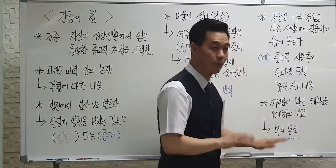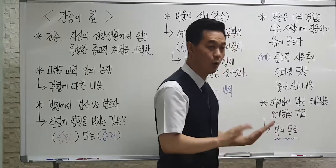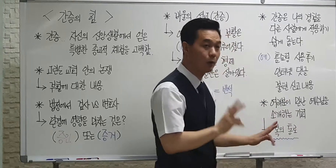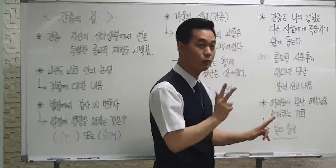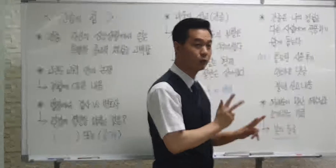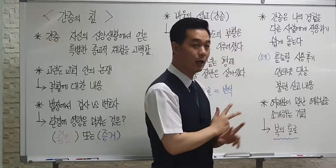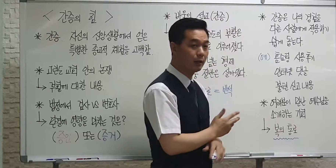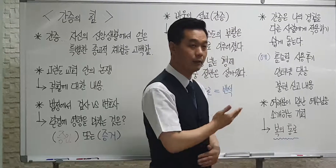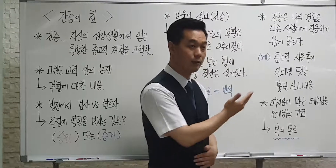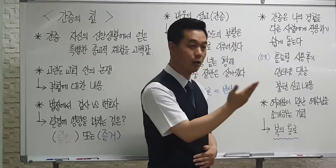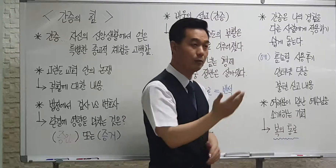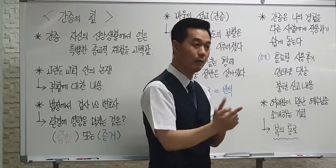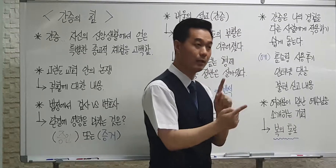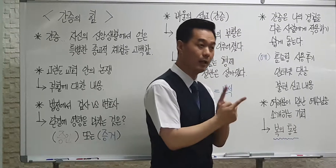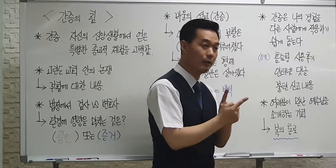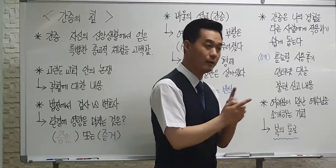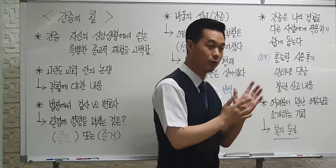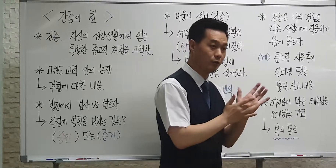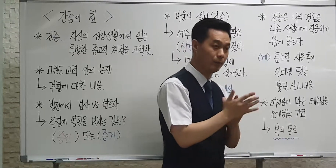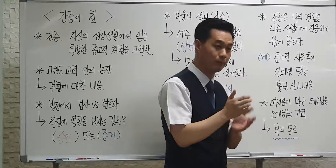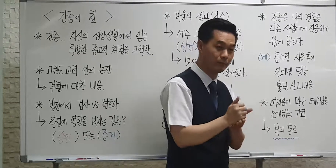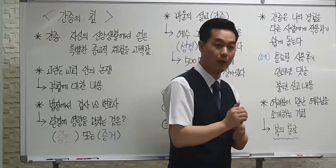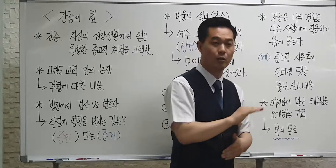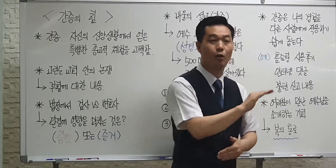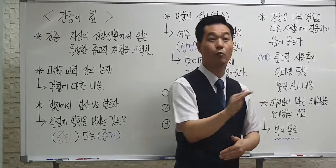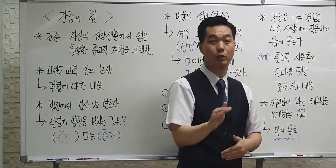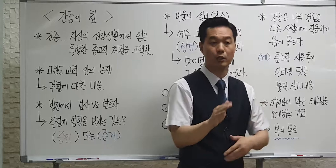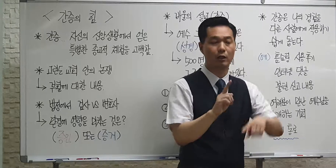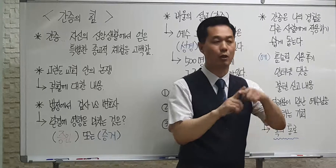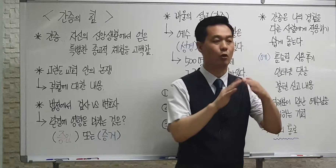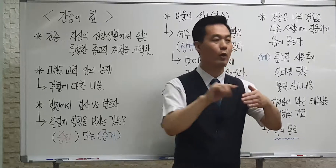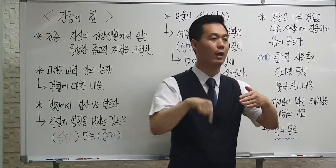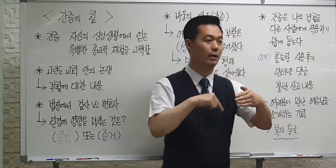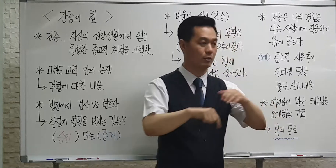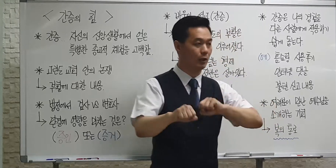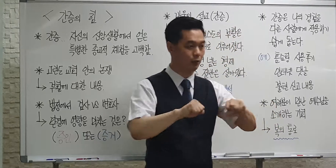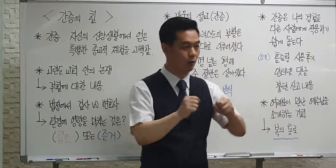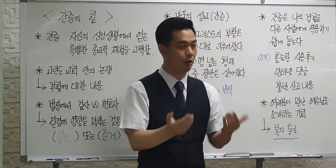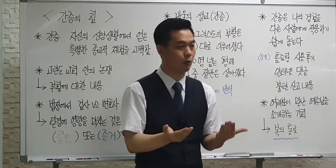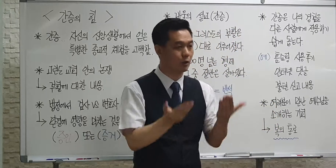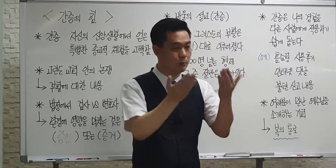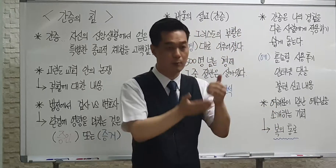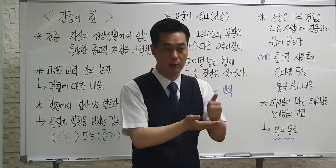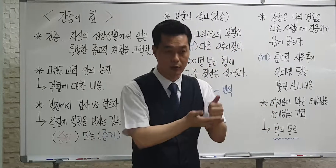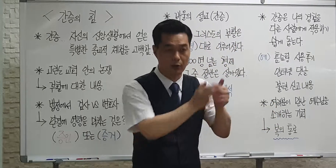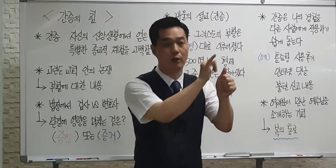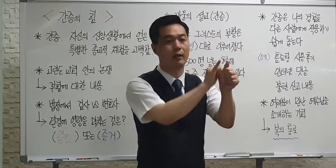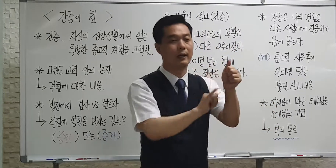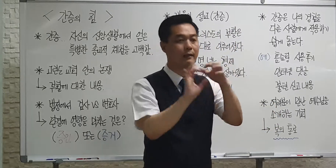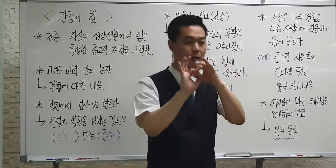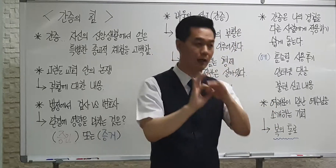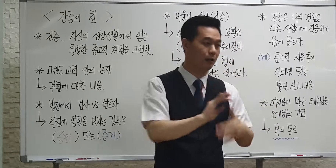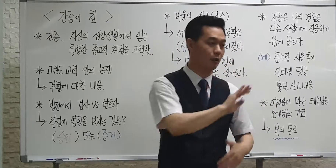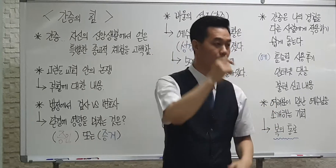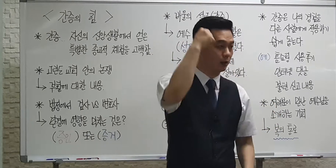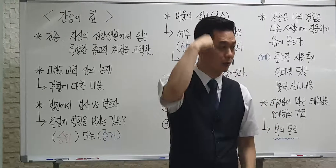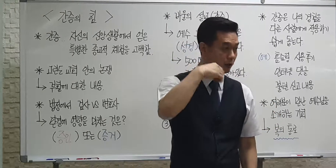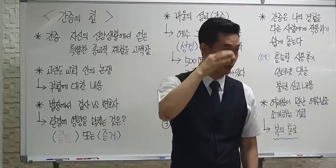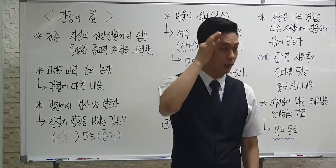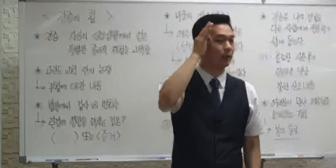이번 한 주간 여러분이 만난 예수님, 여러분이 교회 안에서 활동하고 섬기면서 하다가 여러분이 느끼고 깨닫게